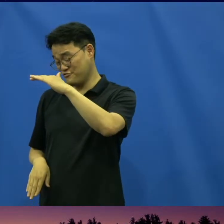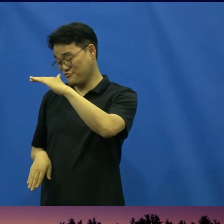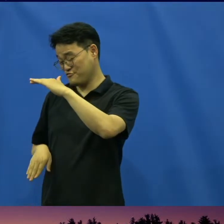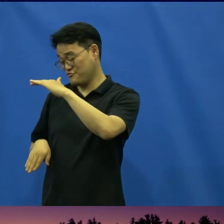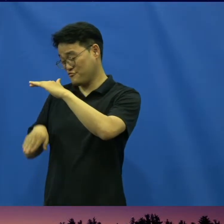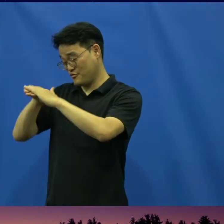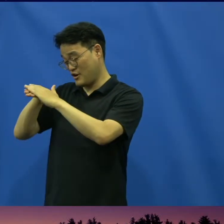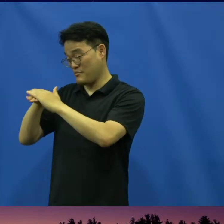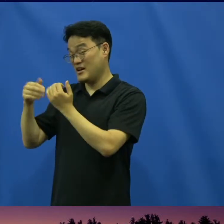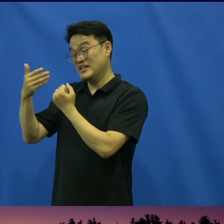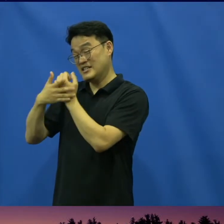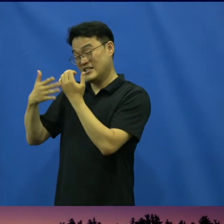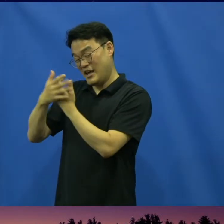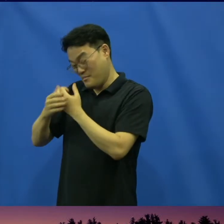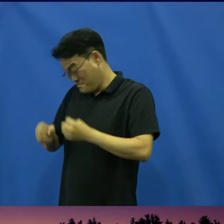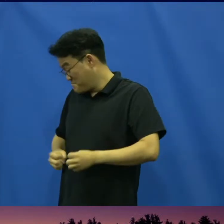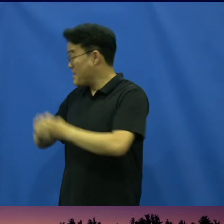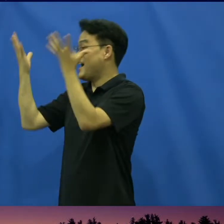지식이 폭발을 해요.